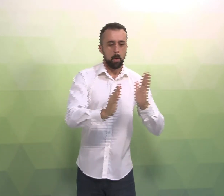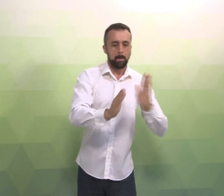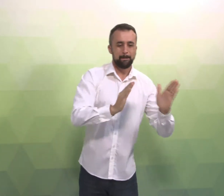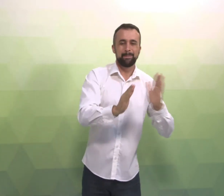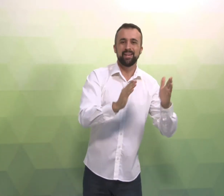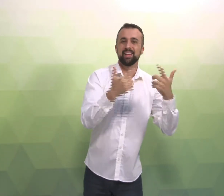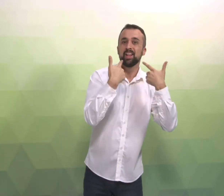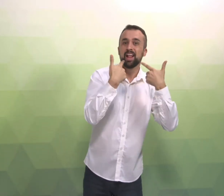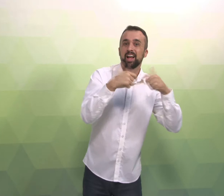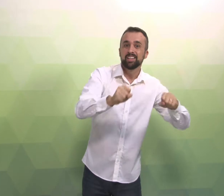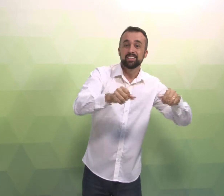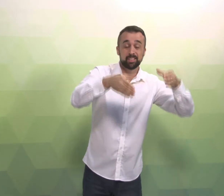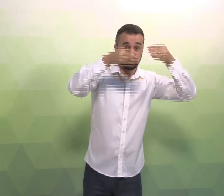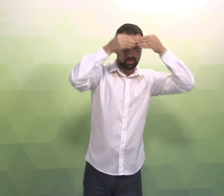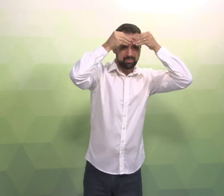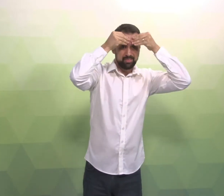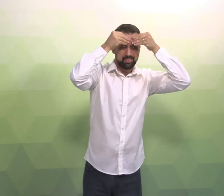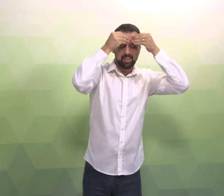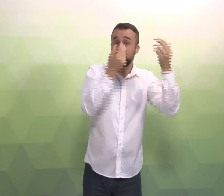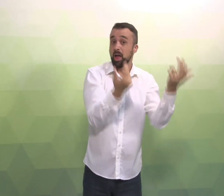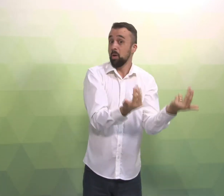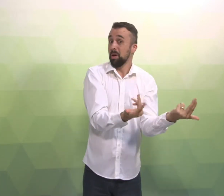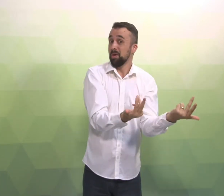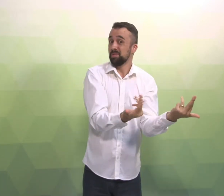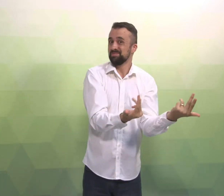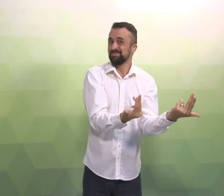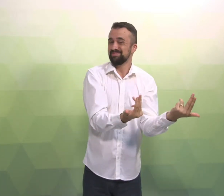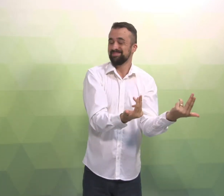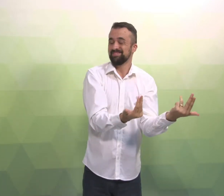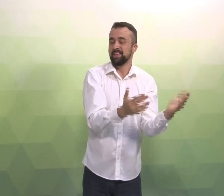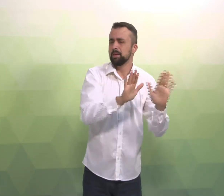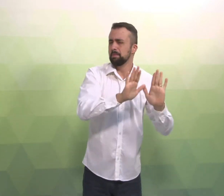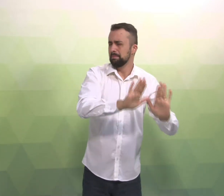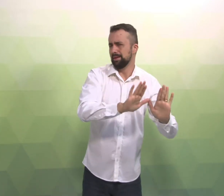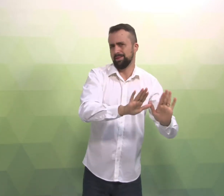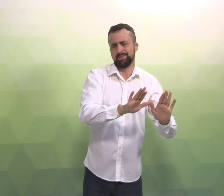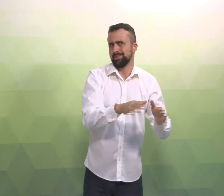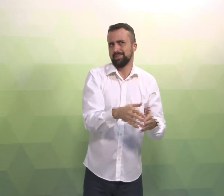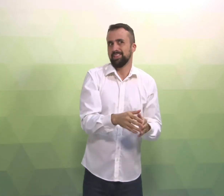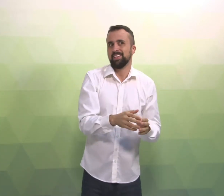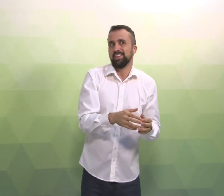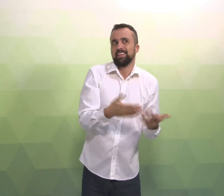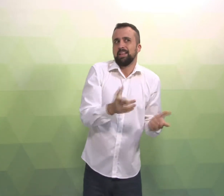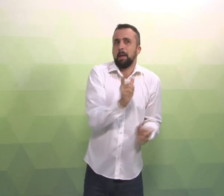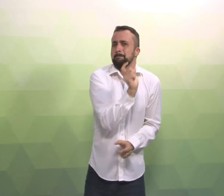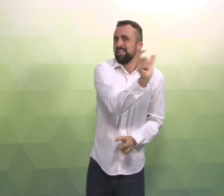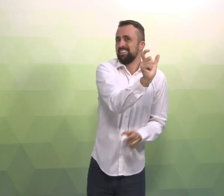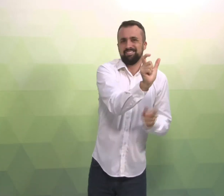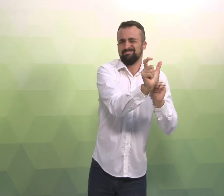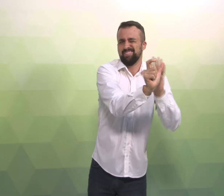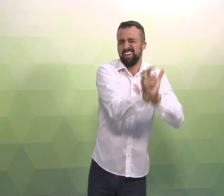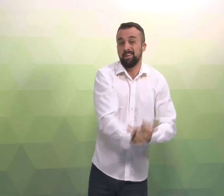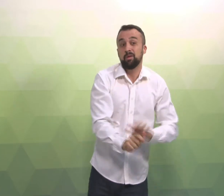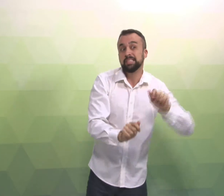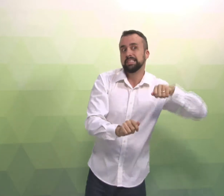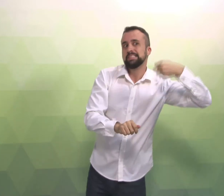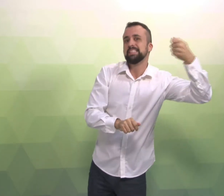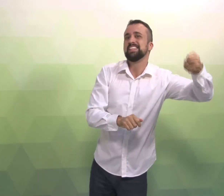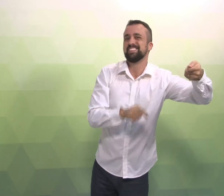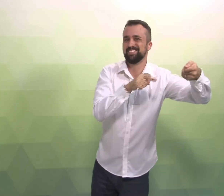forma, o período de aquisição de língua é o mesmo. Mas claro que, ao invés de palavras,